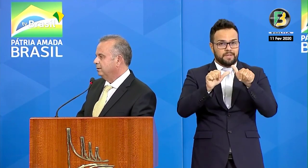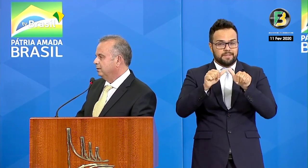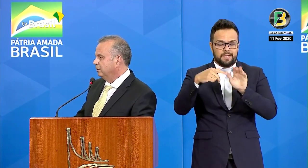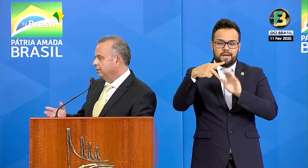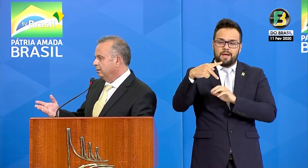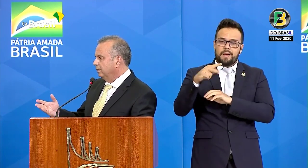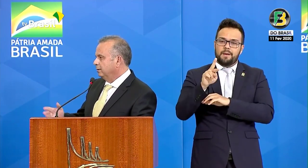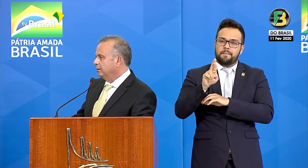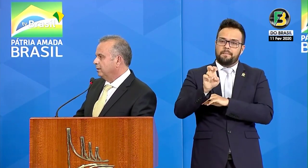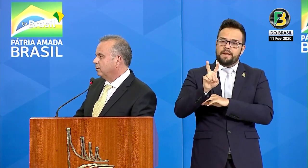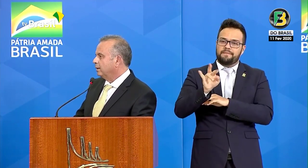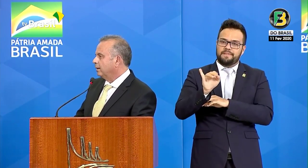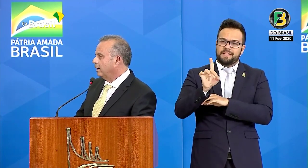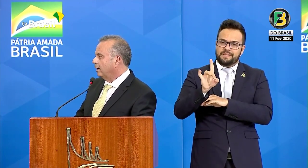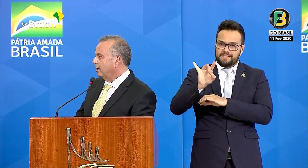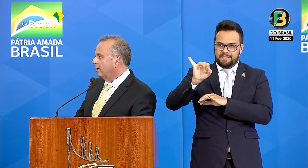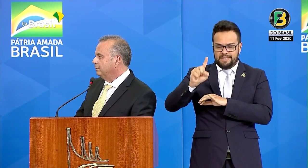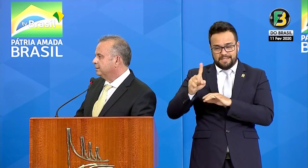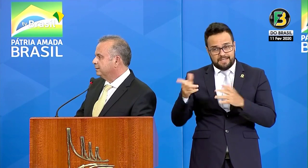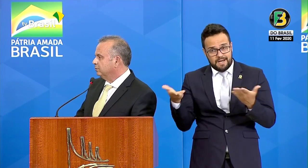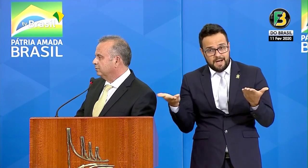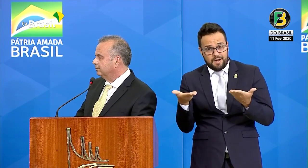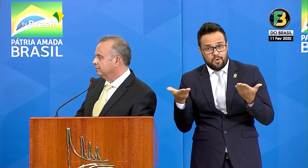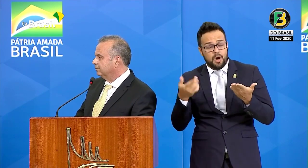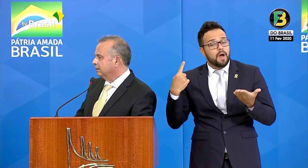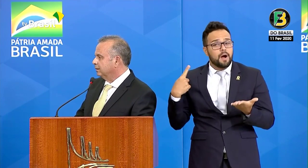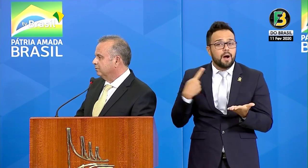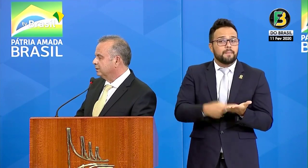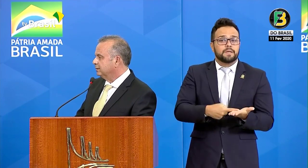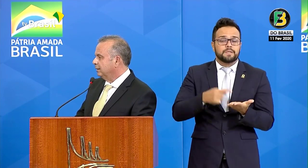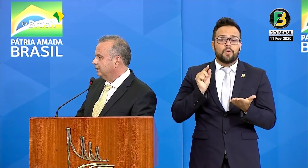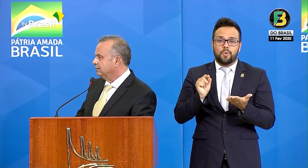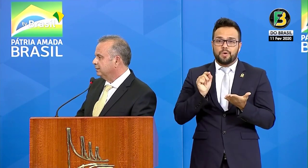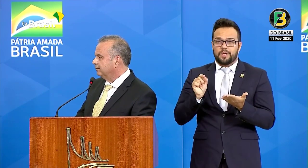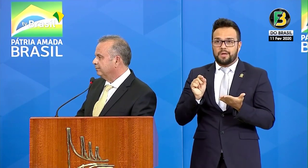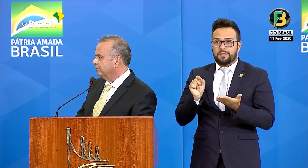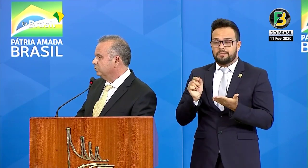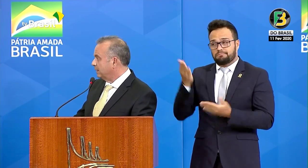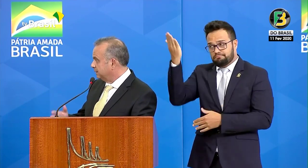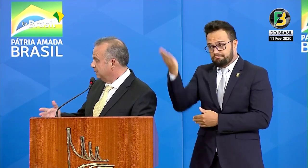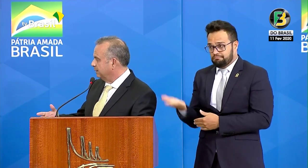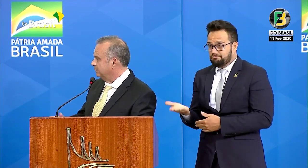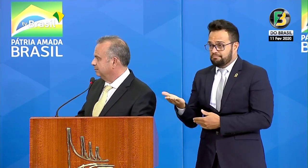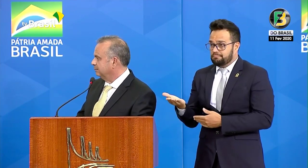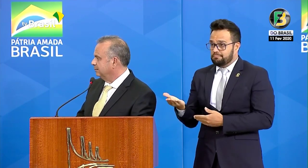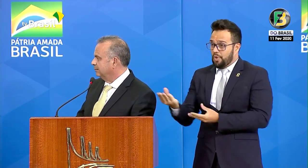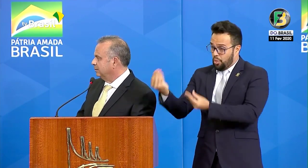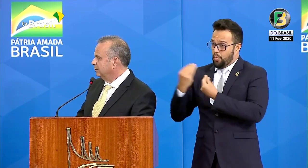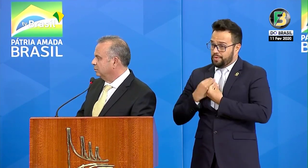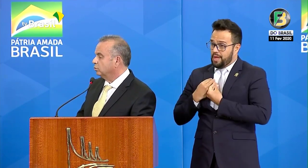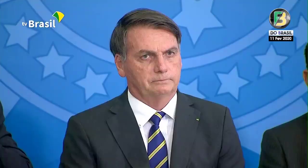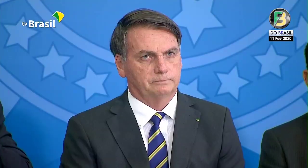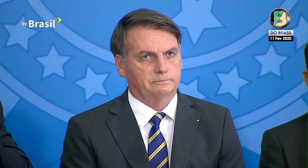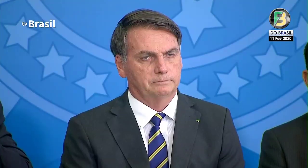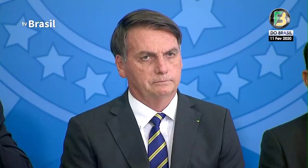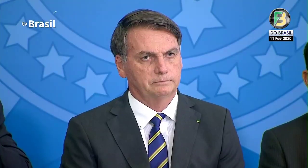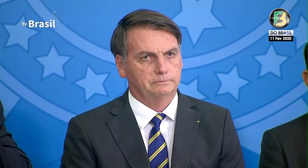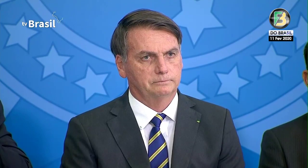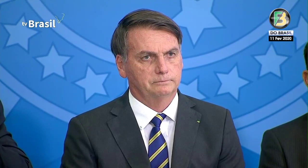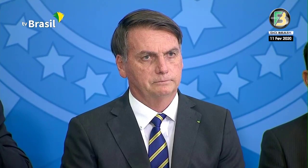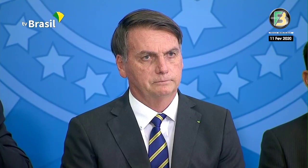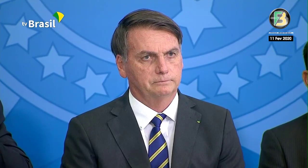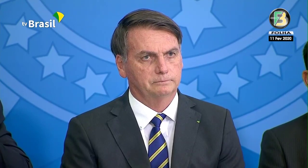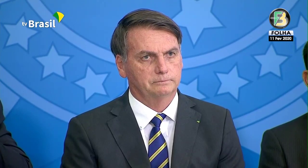previdenciário. E agora, a missão que Vossa Excelência nos acena, nos